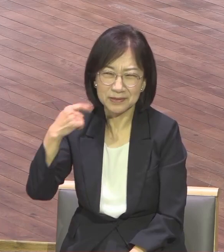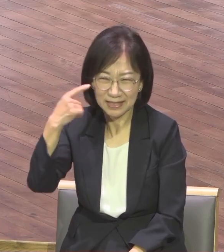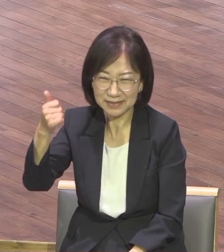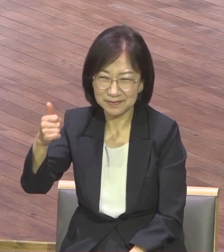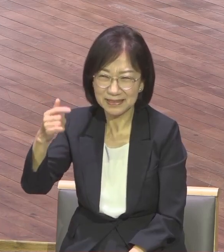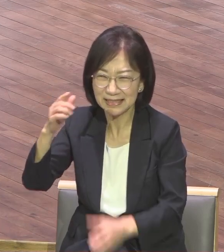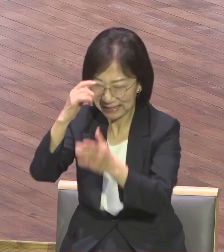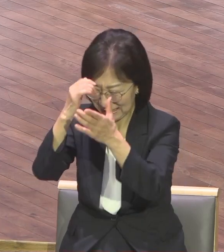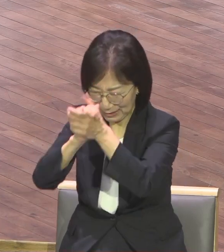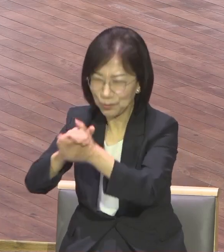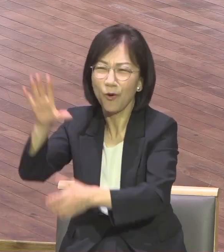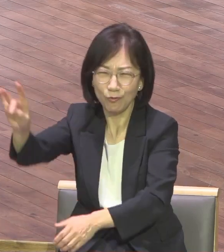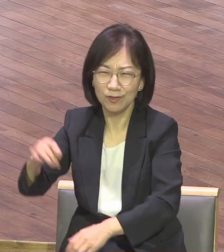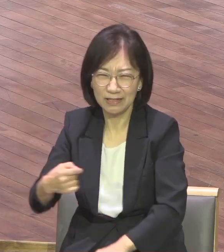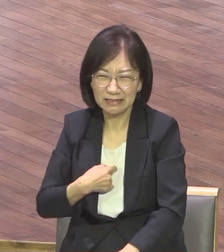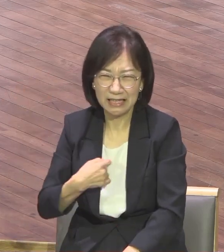그렇지